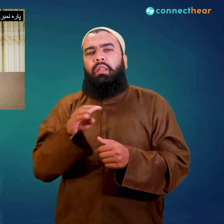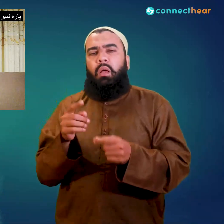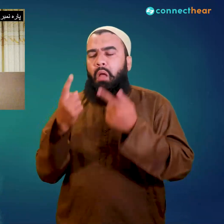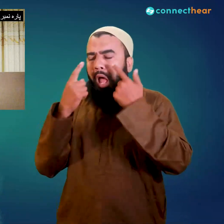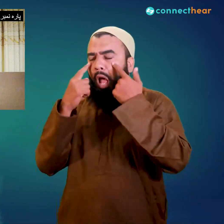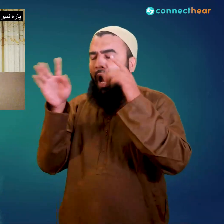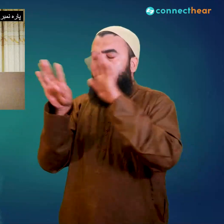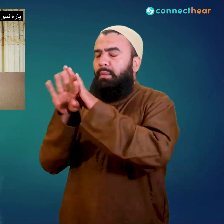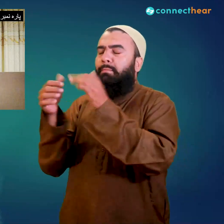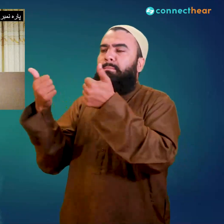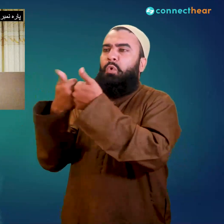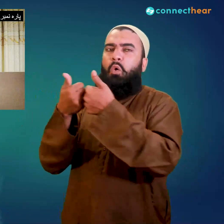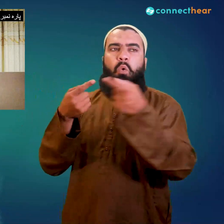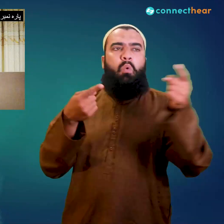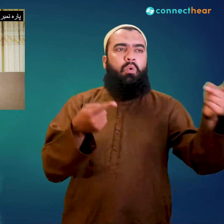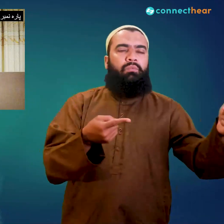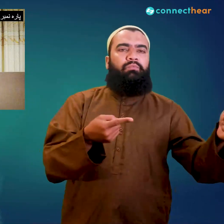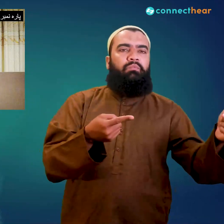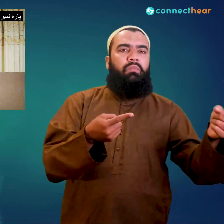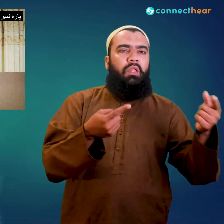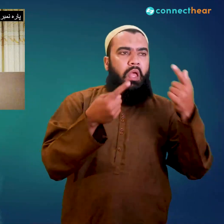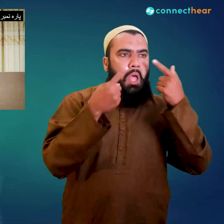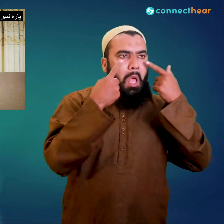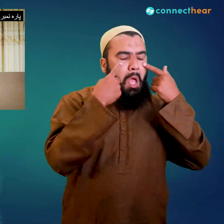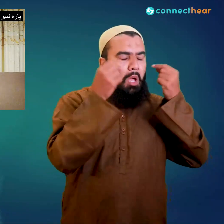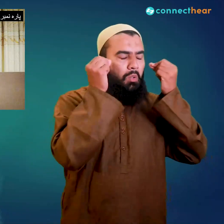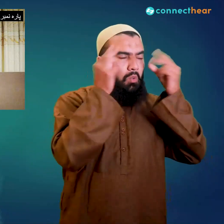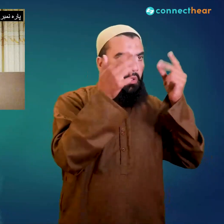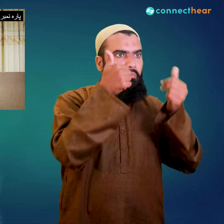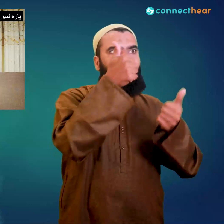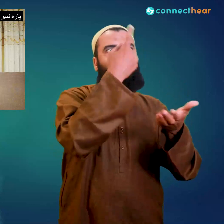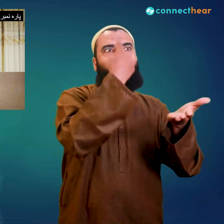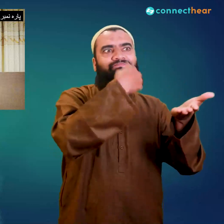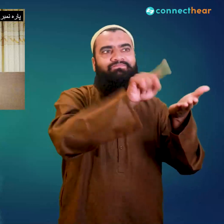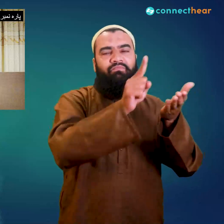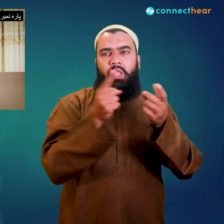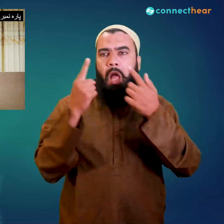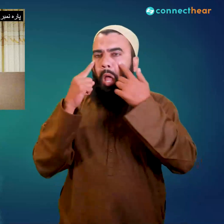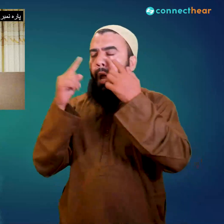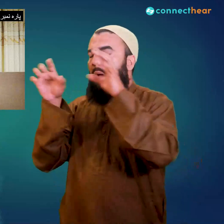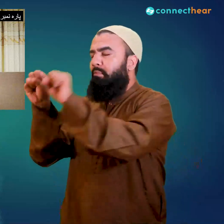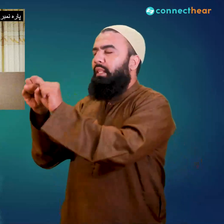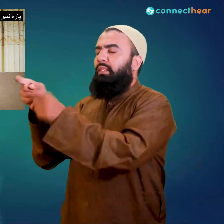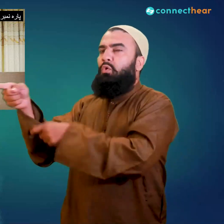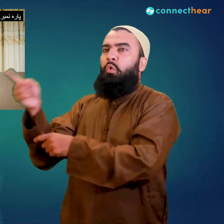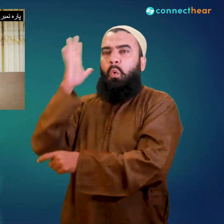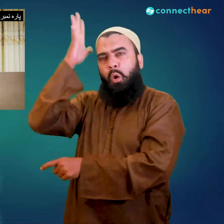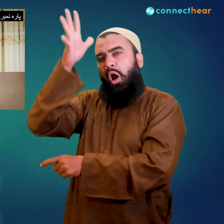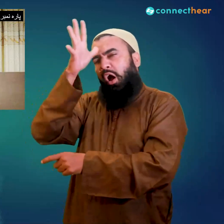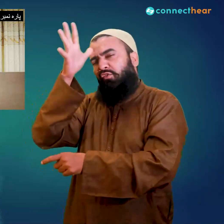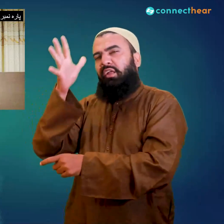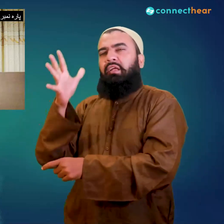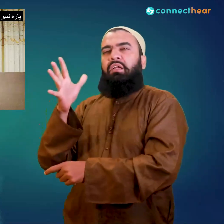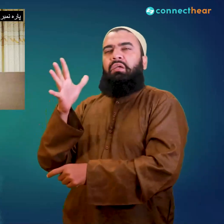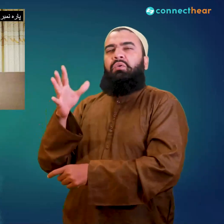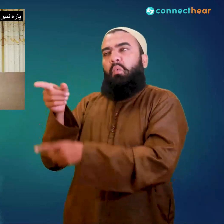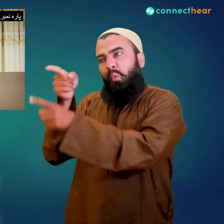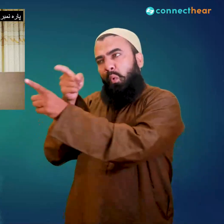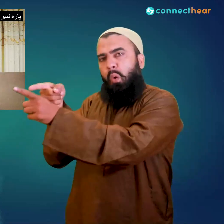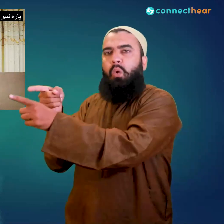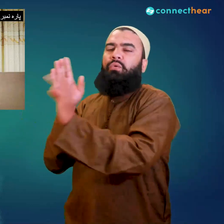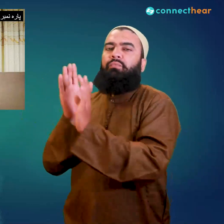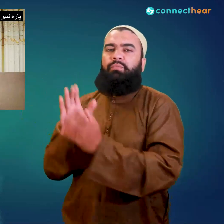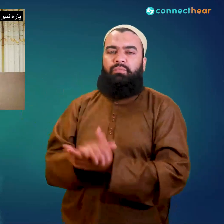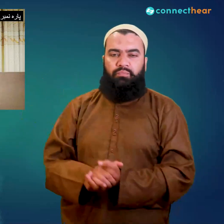گئی نابینا، کہ وہ ٹامک ٹوئیاں مار رہا ہے، ادھر ادھر ہاتھ پیر مار رہا ہے، لیکن اسے راستہ مل نہیں